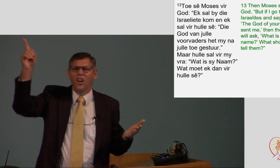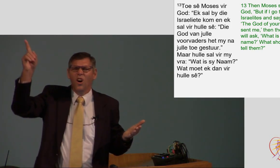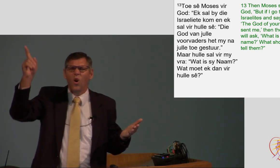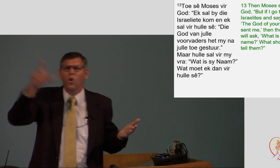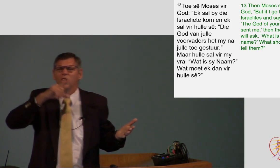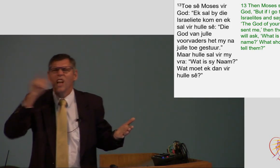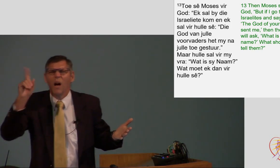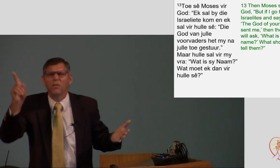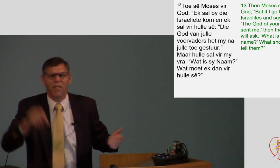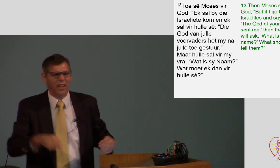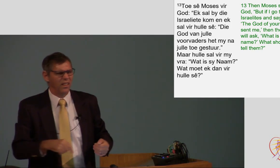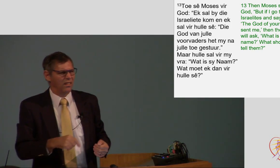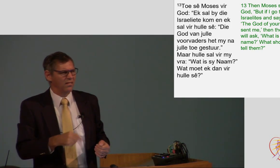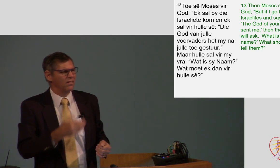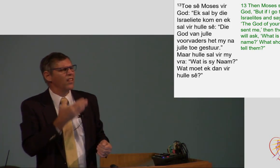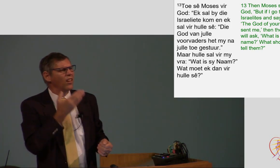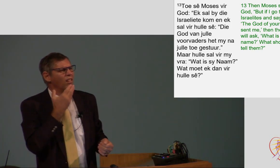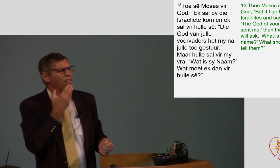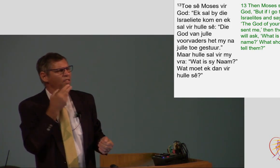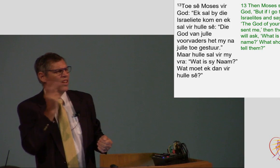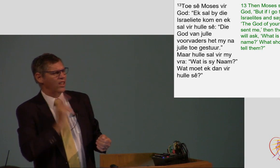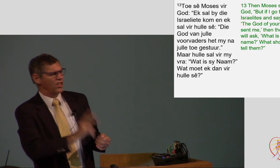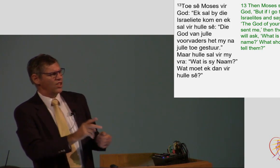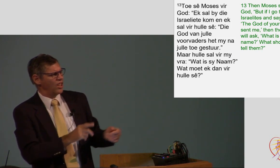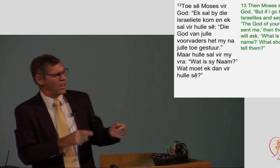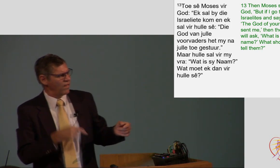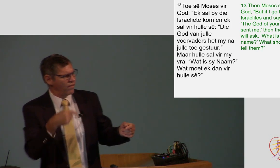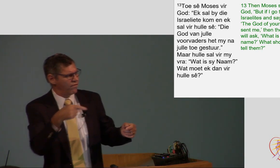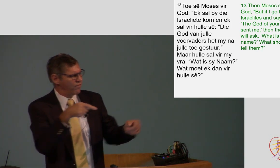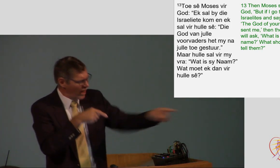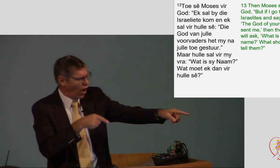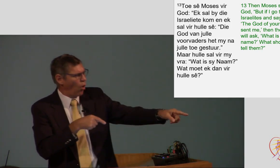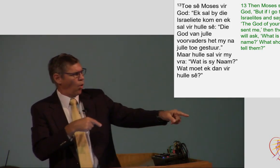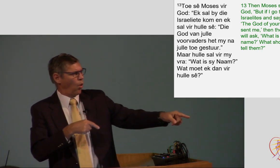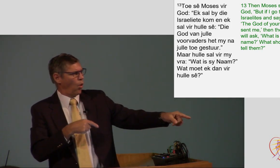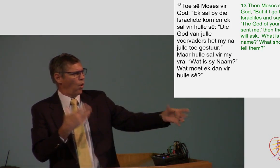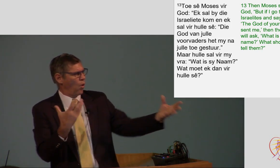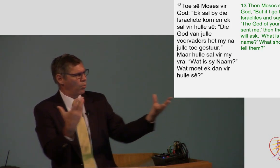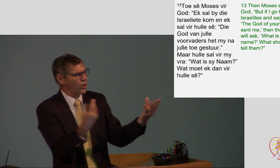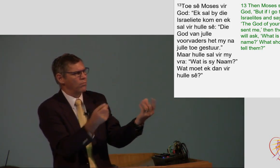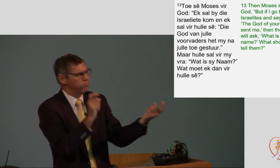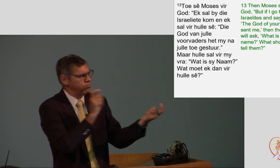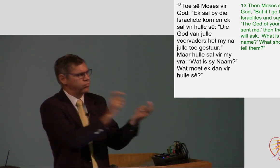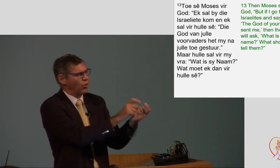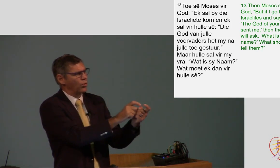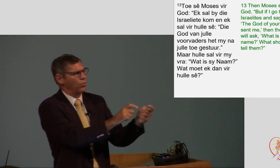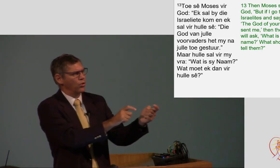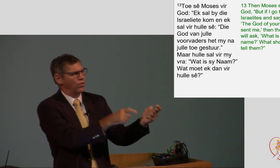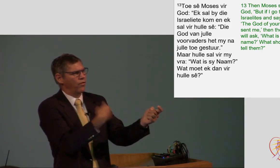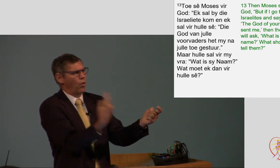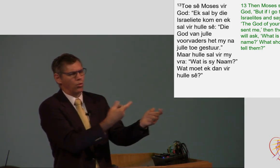God se naam is wat? Wie gestuur vir jou om te ontmoet vir ons?